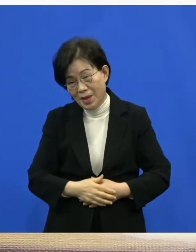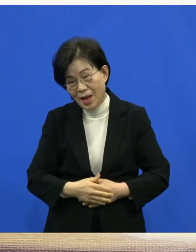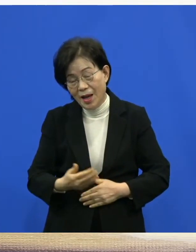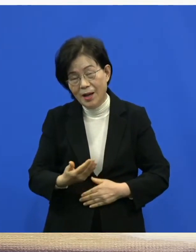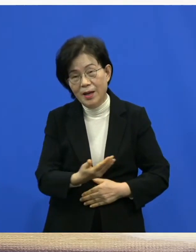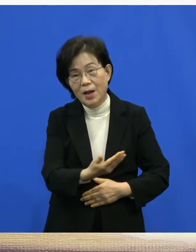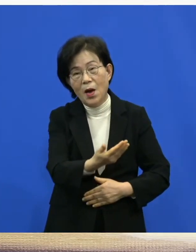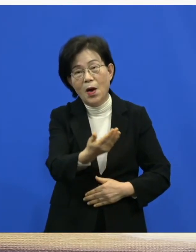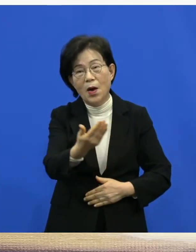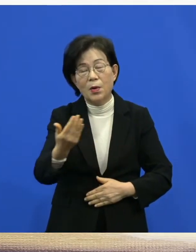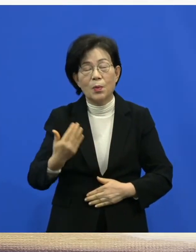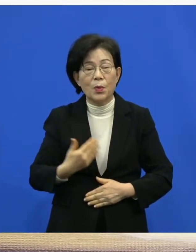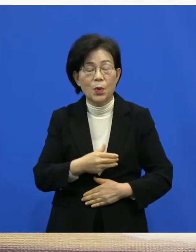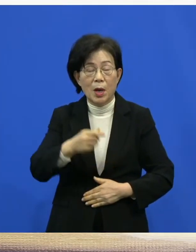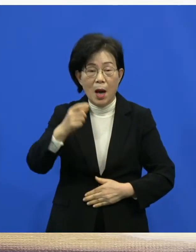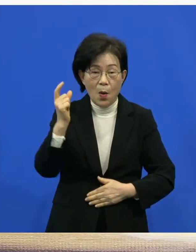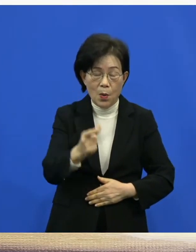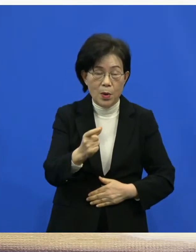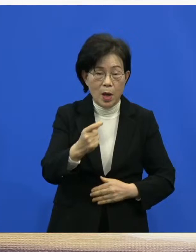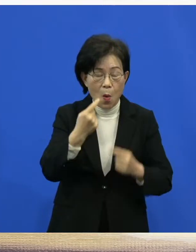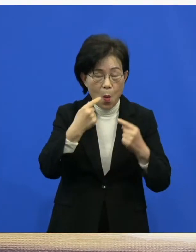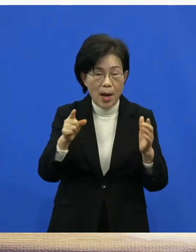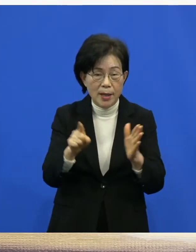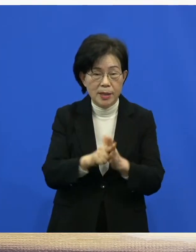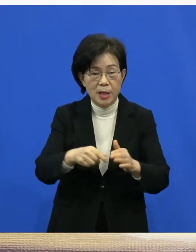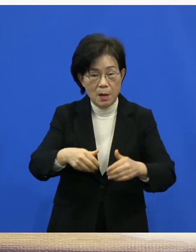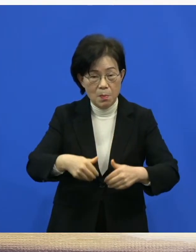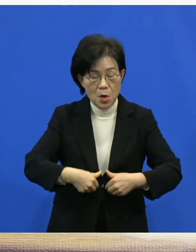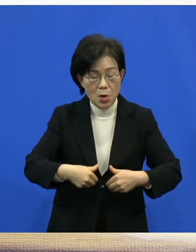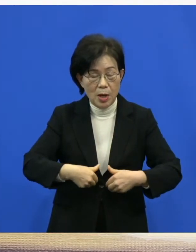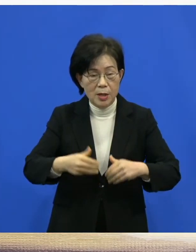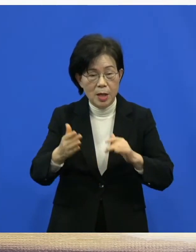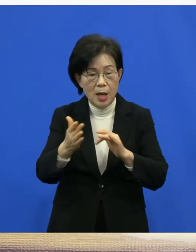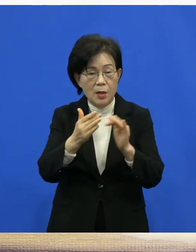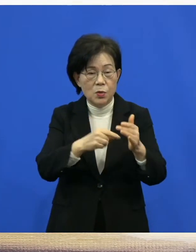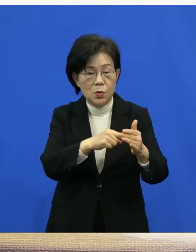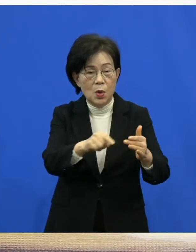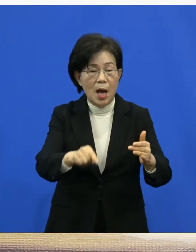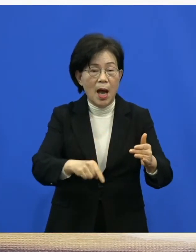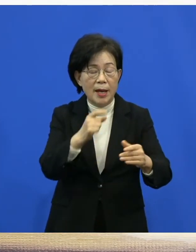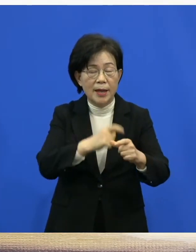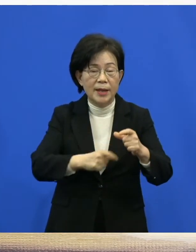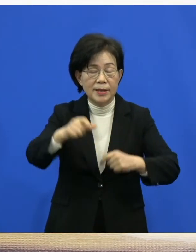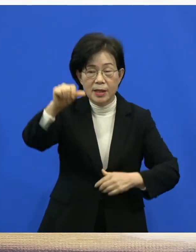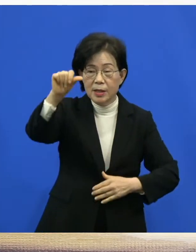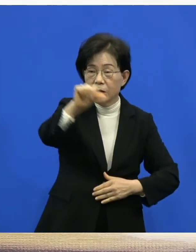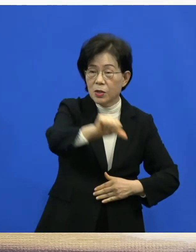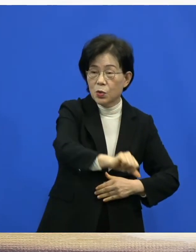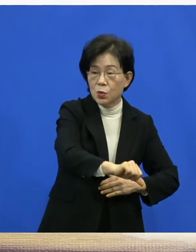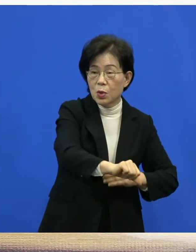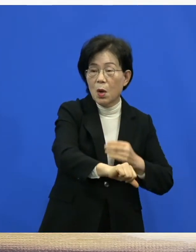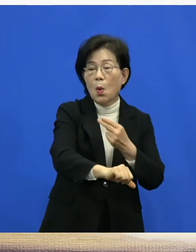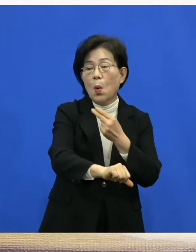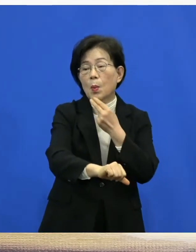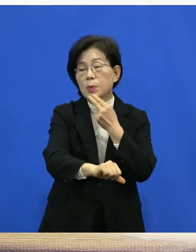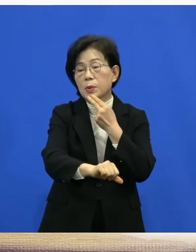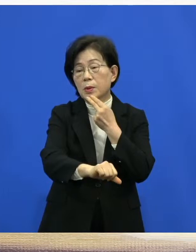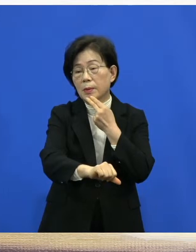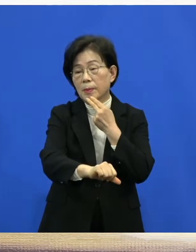사랑하는 성도 여러분, 우리가 굳게 확신을 가져야 돼요. 예수 안에 더 이상 저주는 없어요.